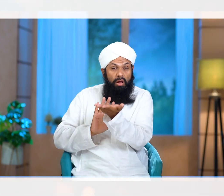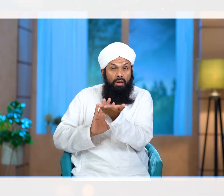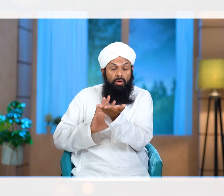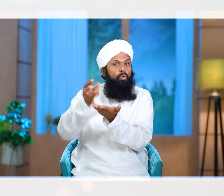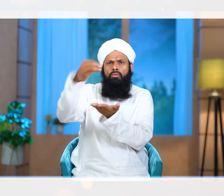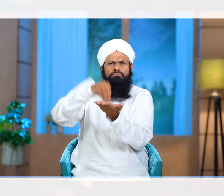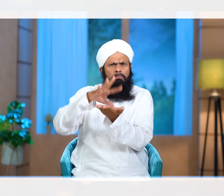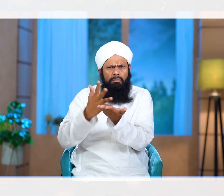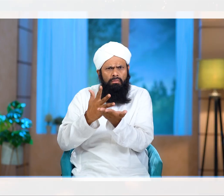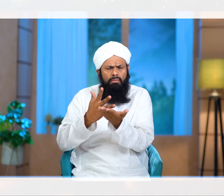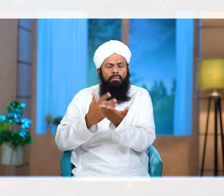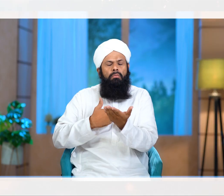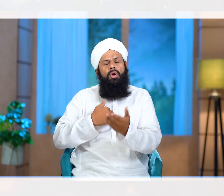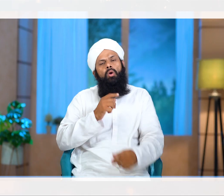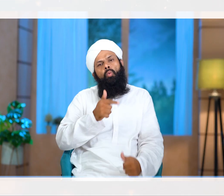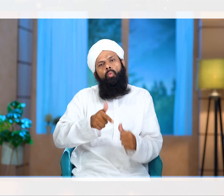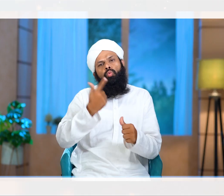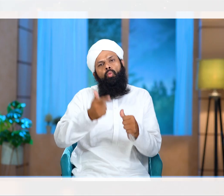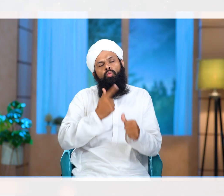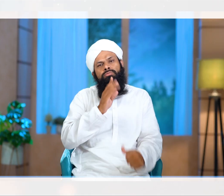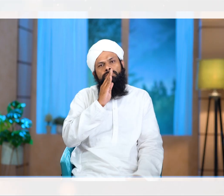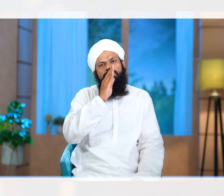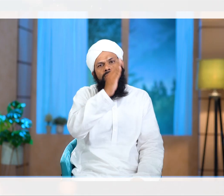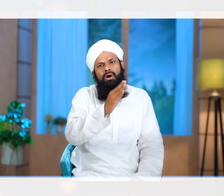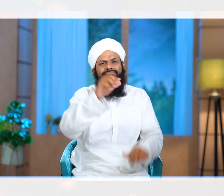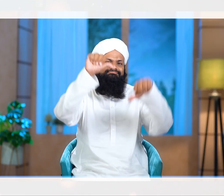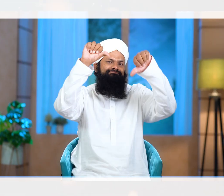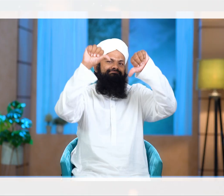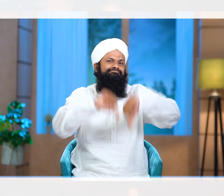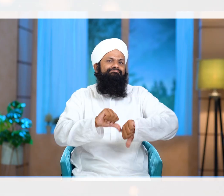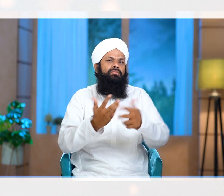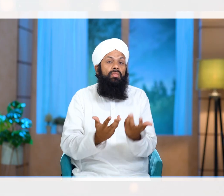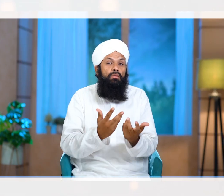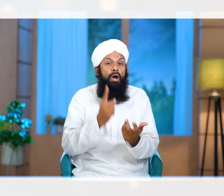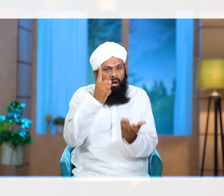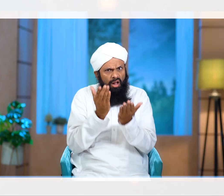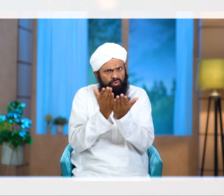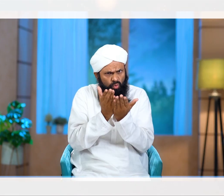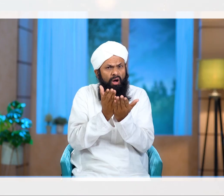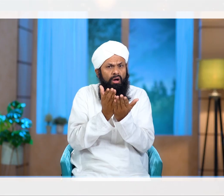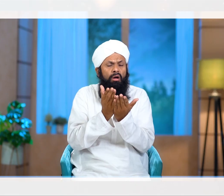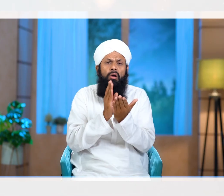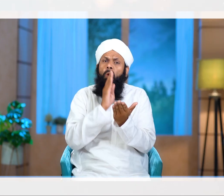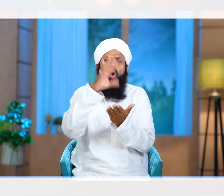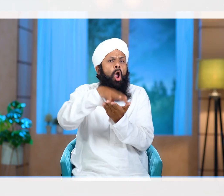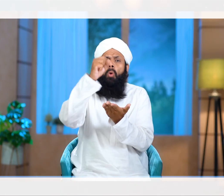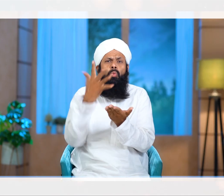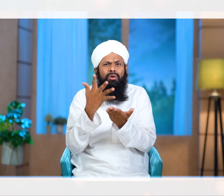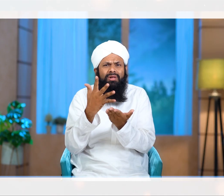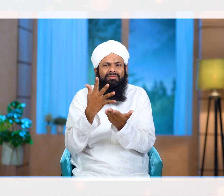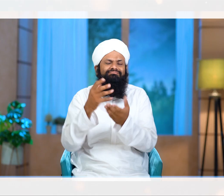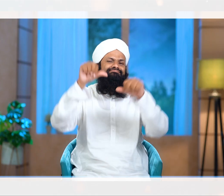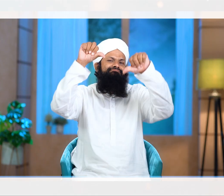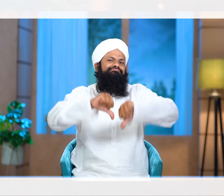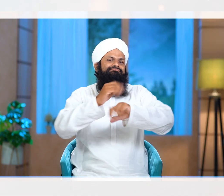چیز مانگی وہ کیوں نہ ملی. یہ ہے. تو اس میں کیا یہ کہیں گے کہ اللہ میری دعا قبول نہیں